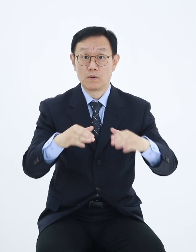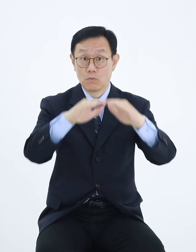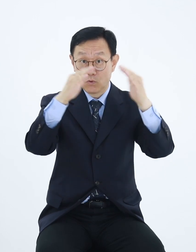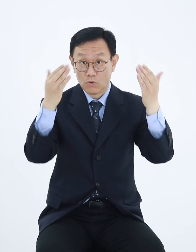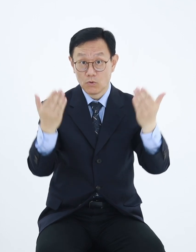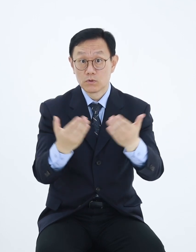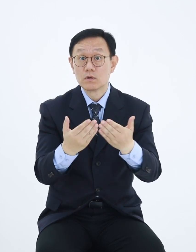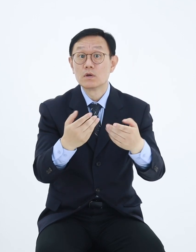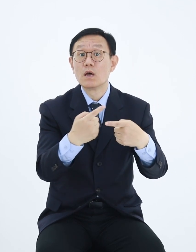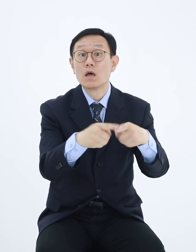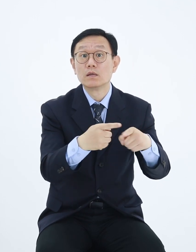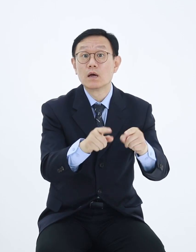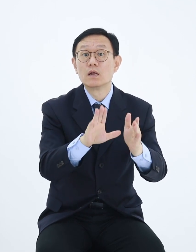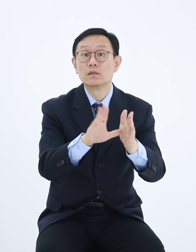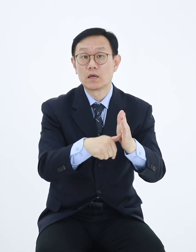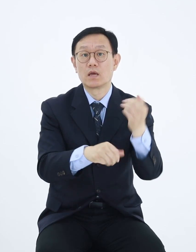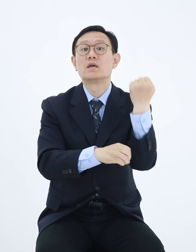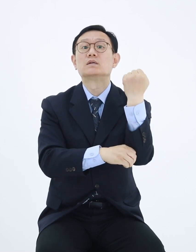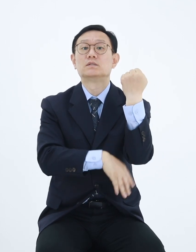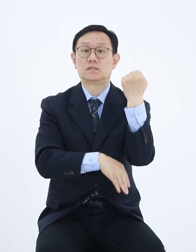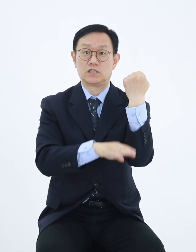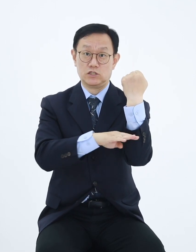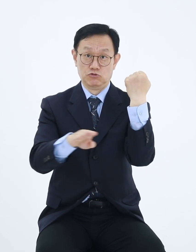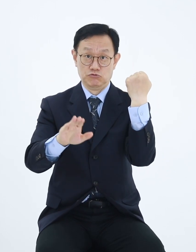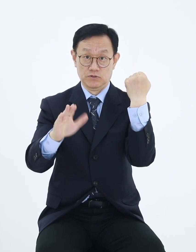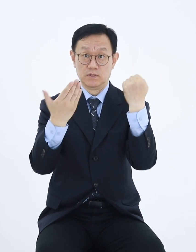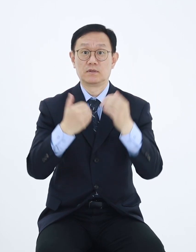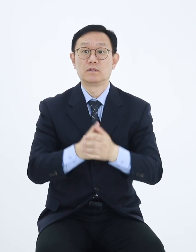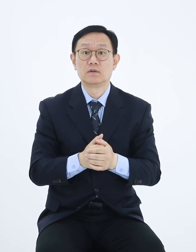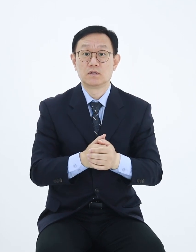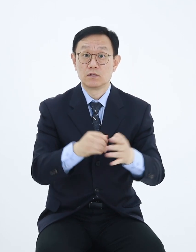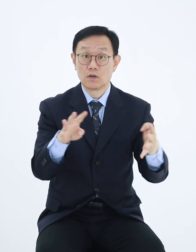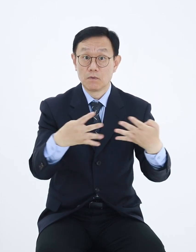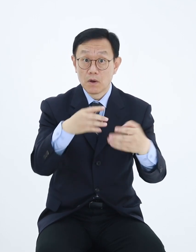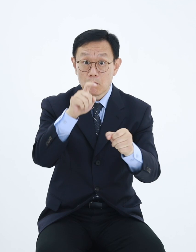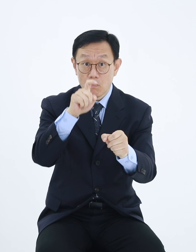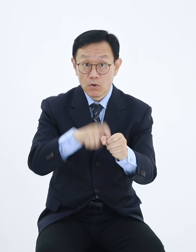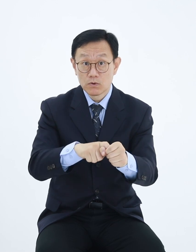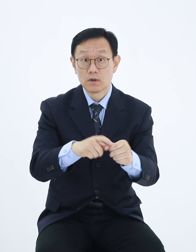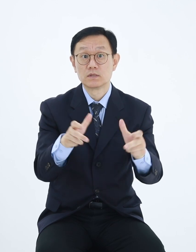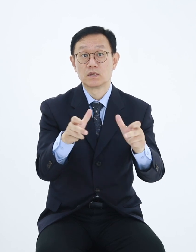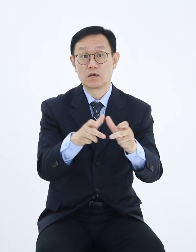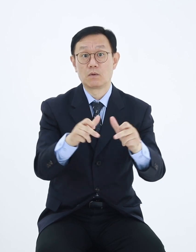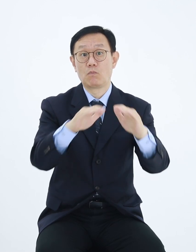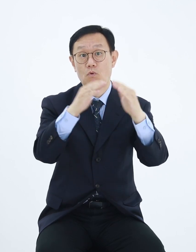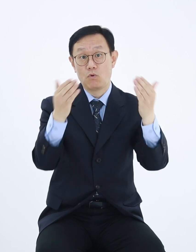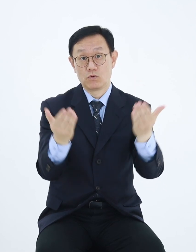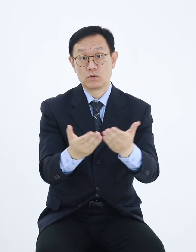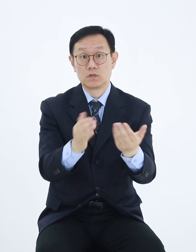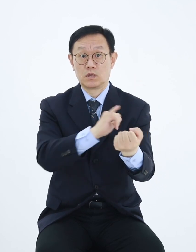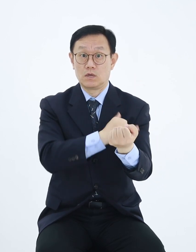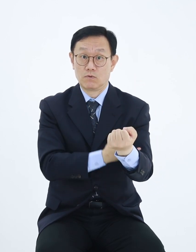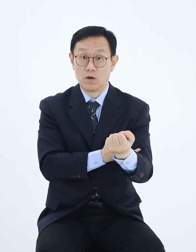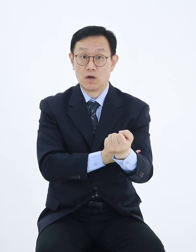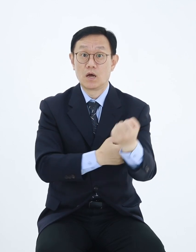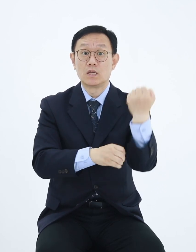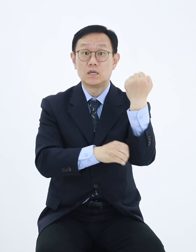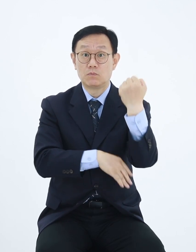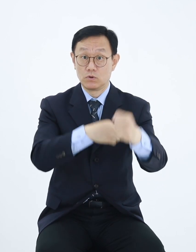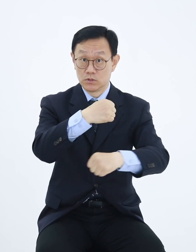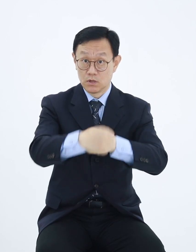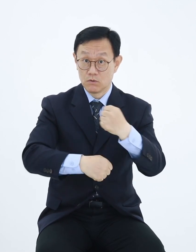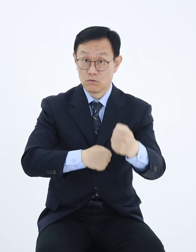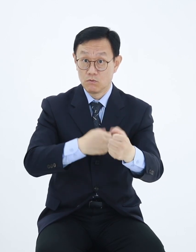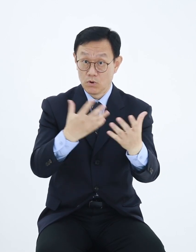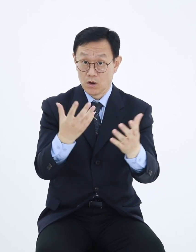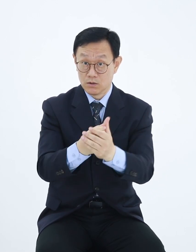조항을 해석할 때 근간이 되는 조항입니다. 협약의 목적은 장애인이 모든 인권과 기본적인 자유를